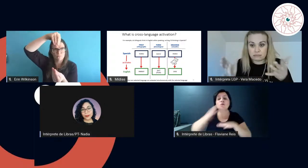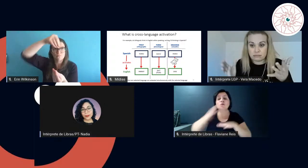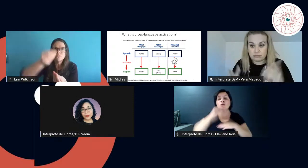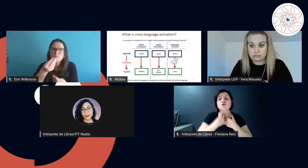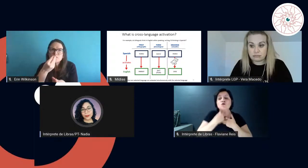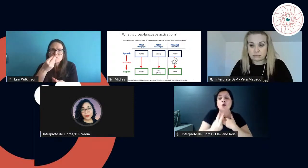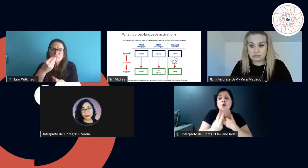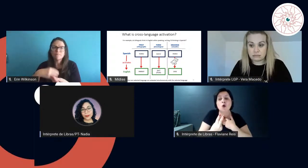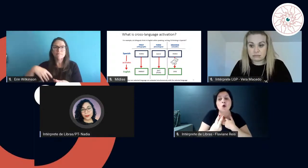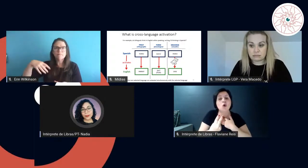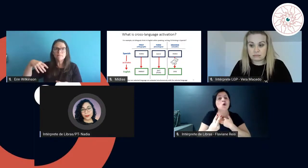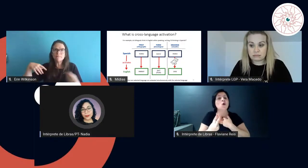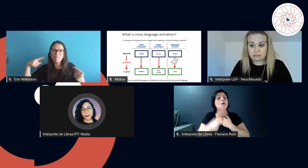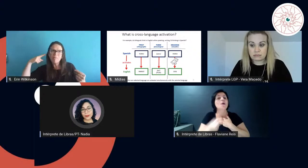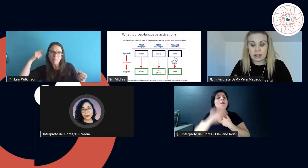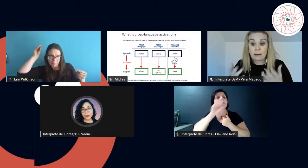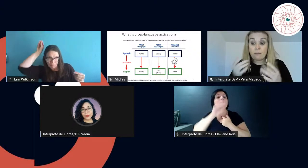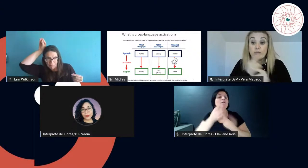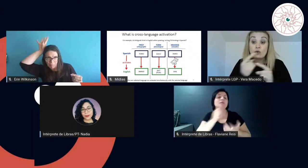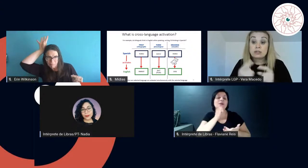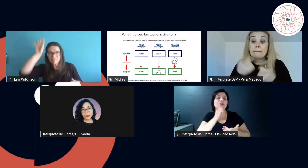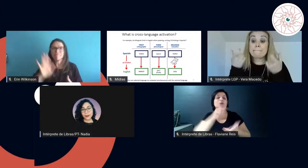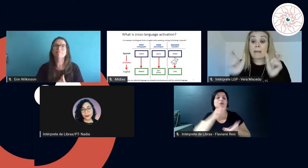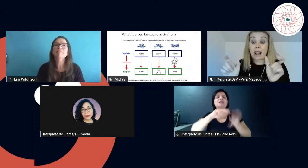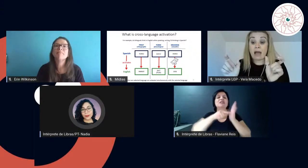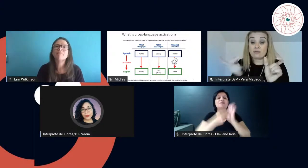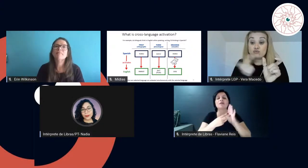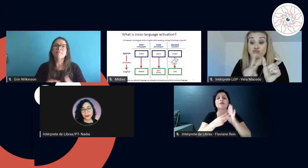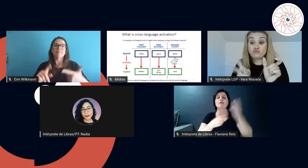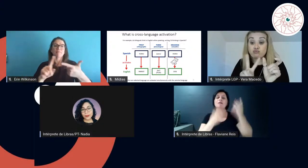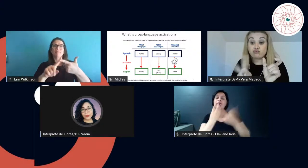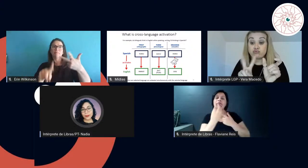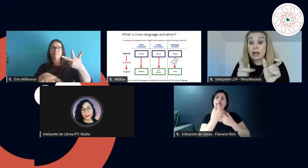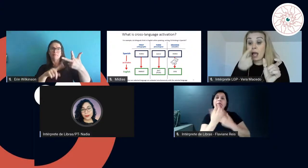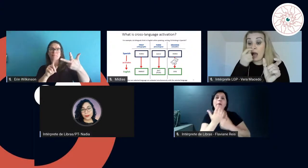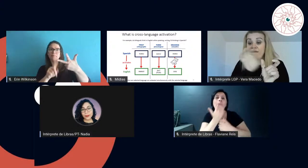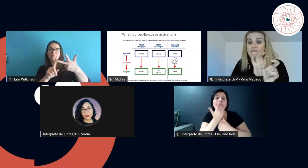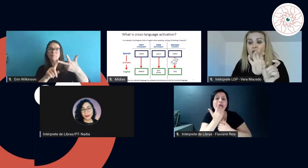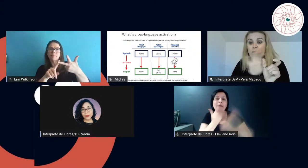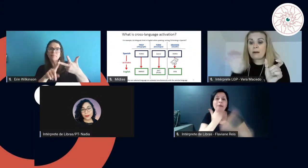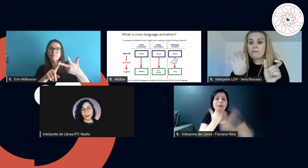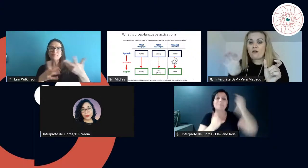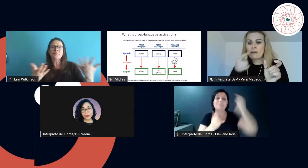associação, visto que são palavras ã